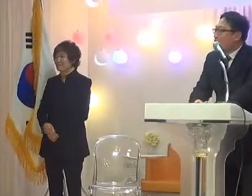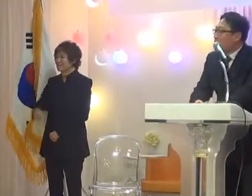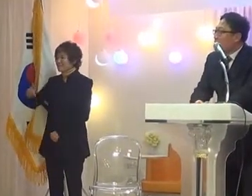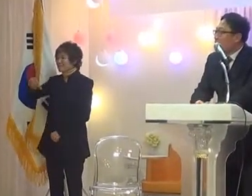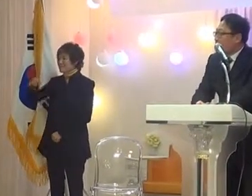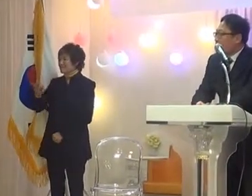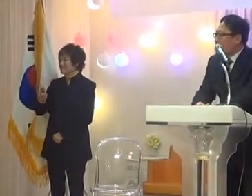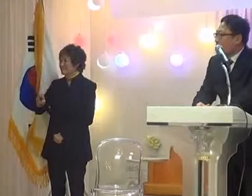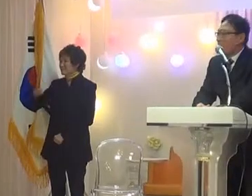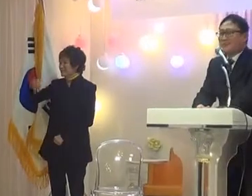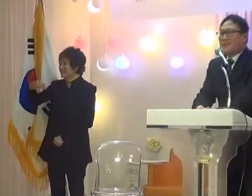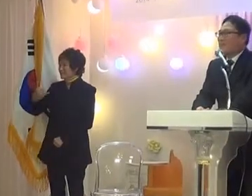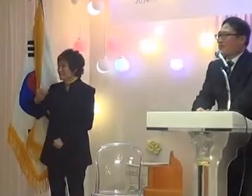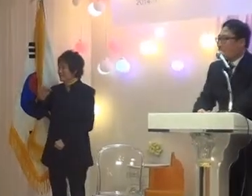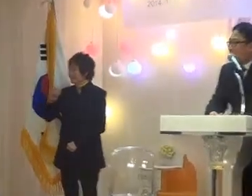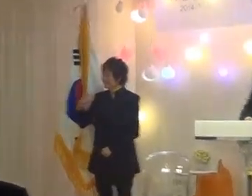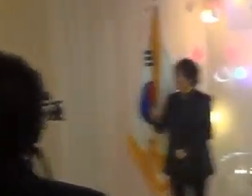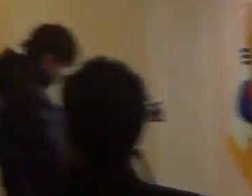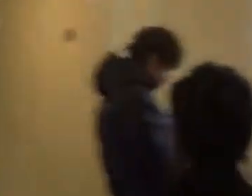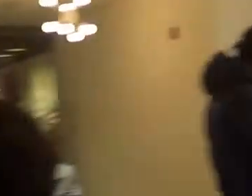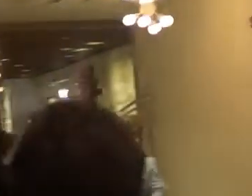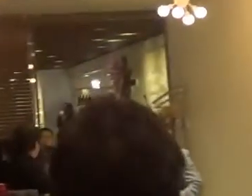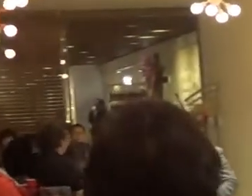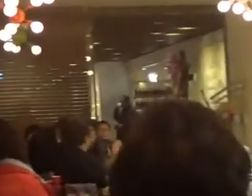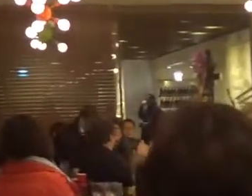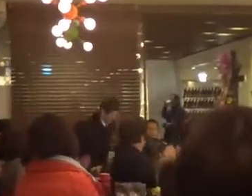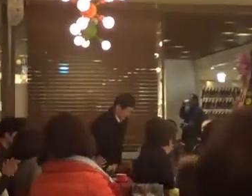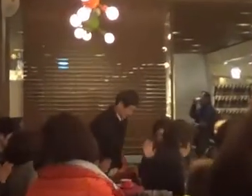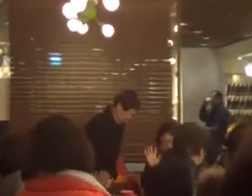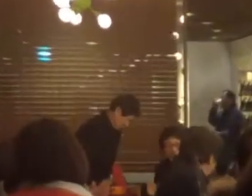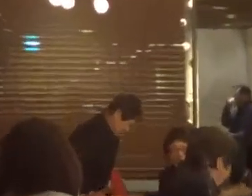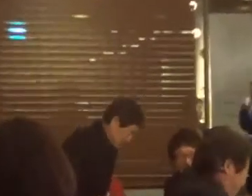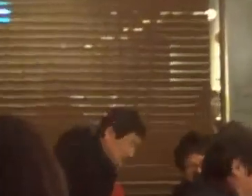김성동 전 시의원님 오셨습니다. 이거 참, 예.